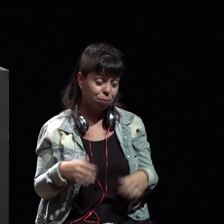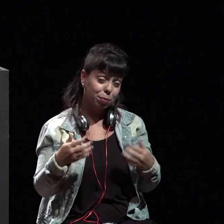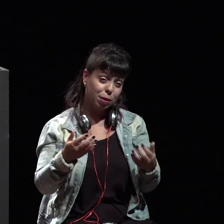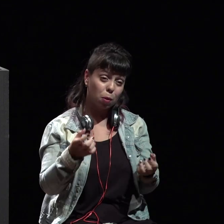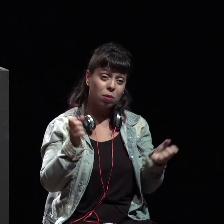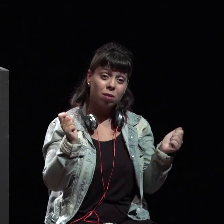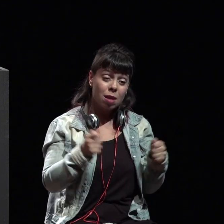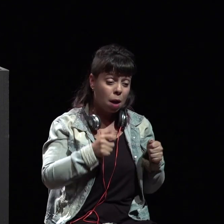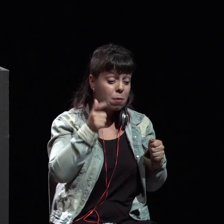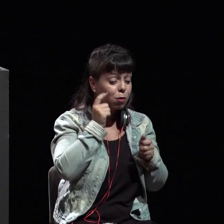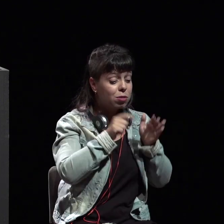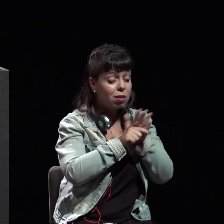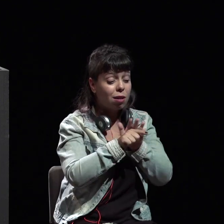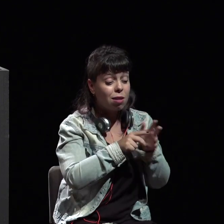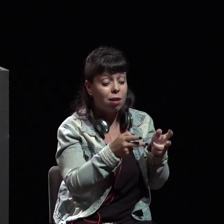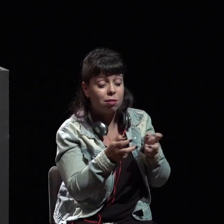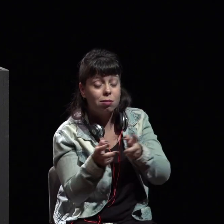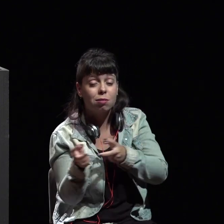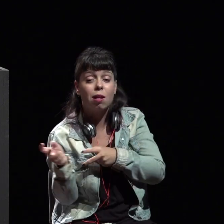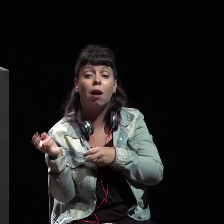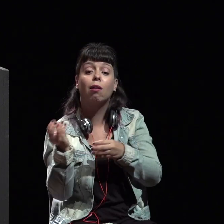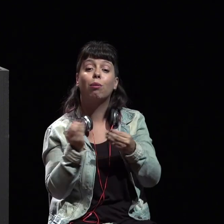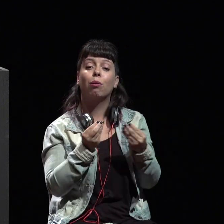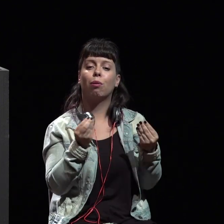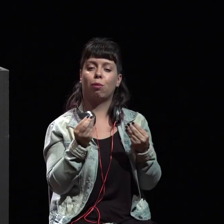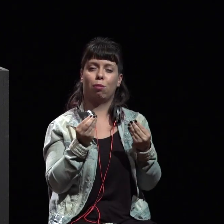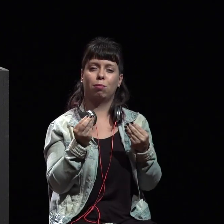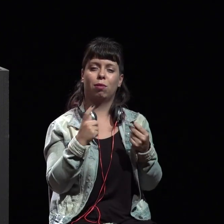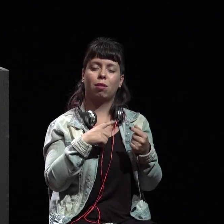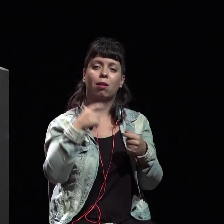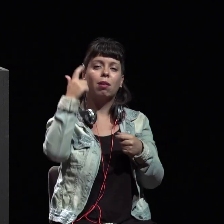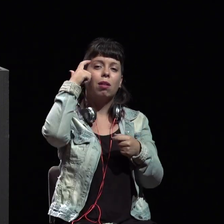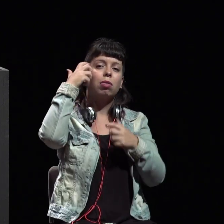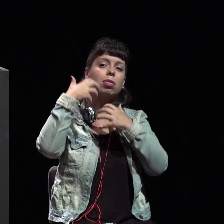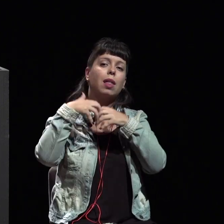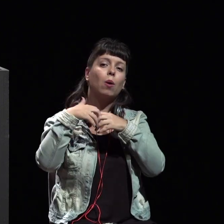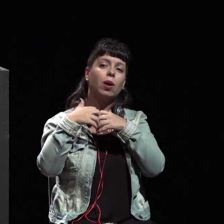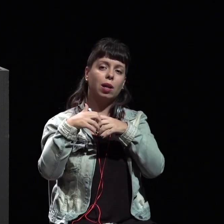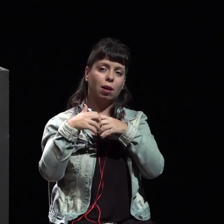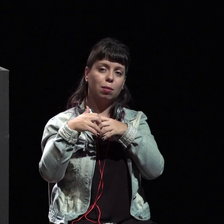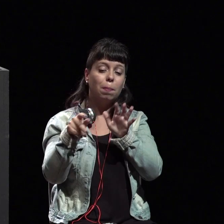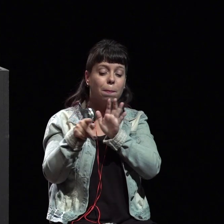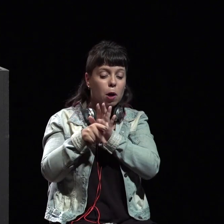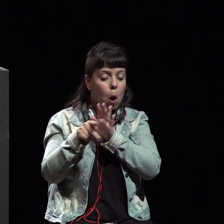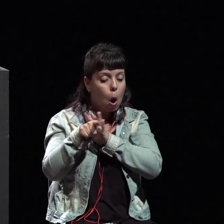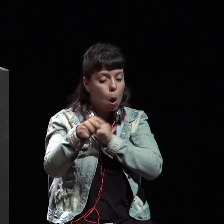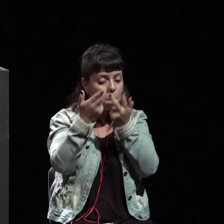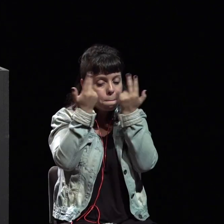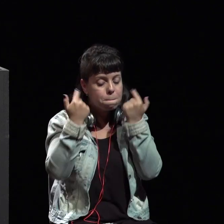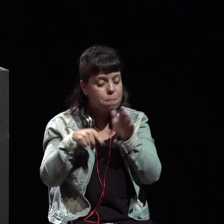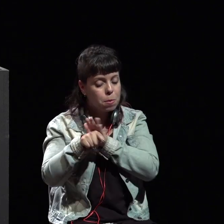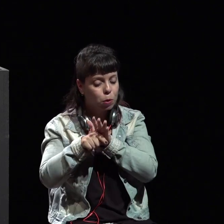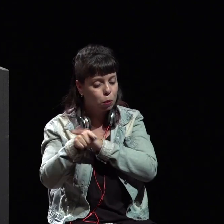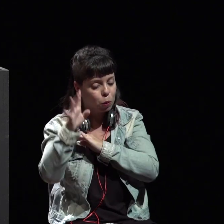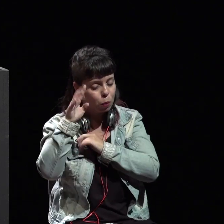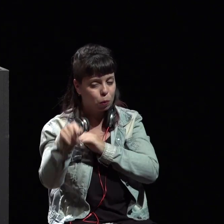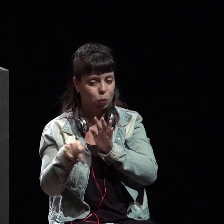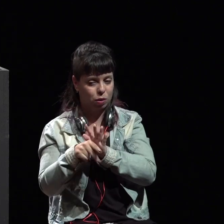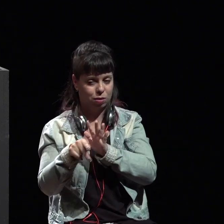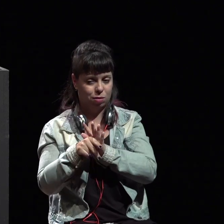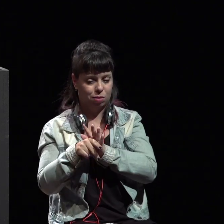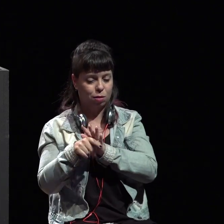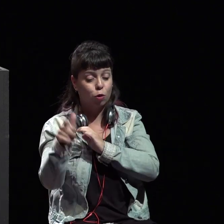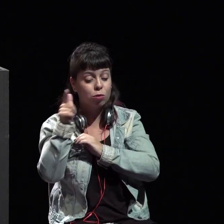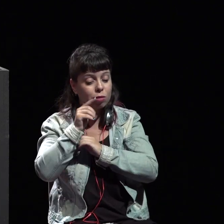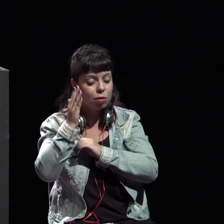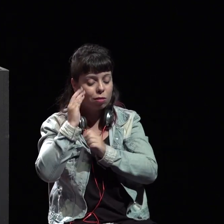potencial analítico a partir da produção de uma teoria etnográfica que lhe fosse correspondente, né, a fim justamente de evitar sobreposições que